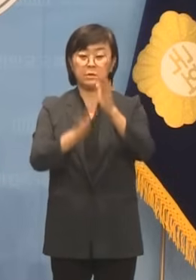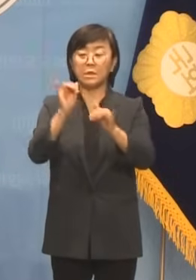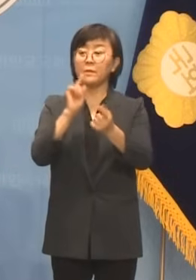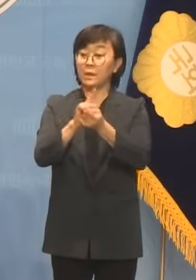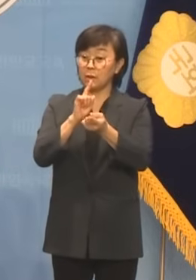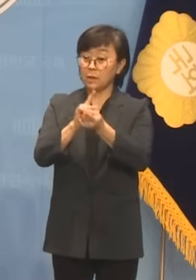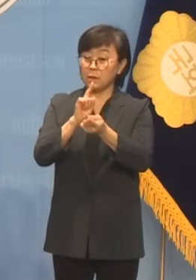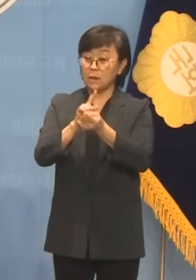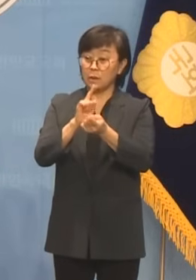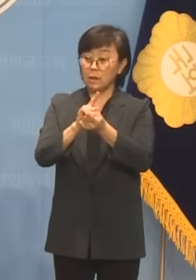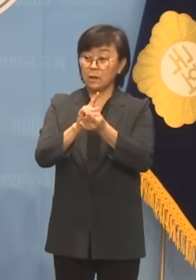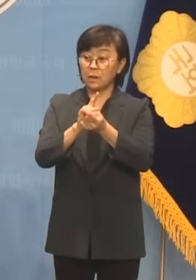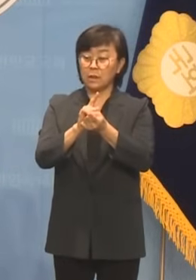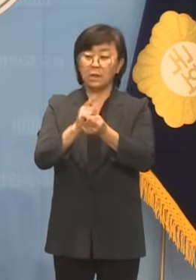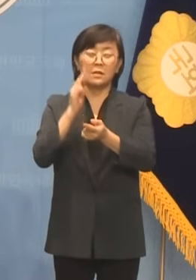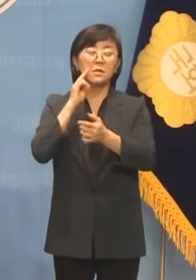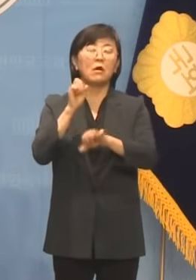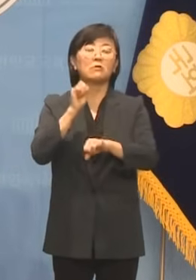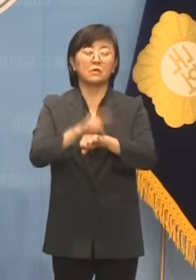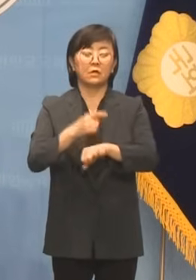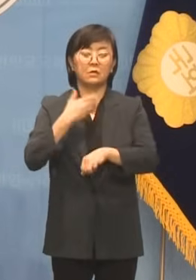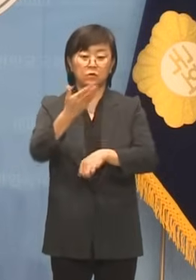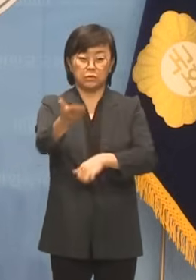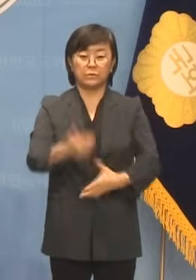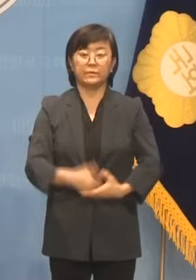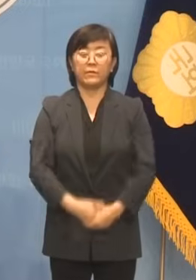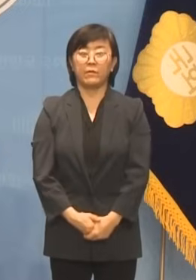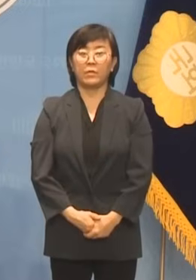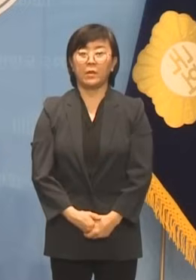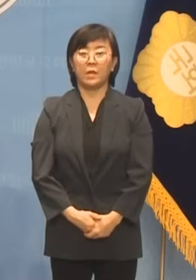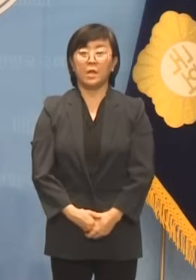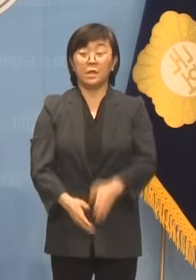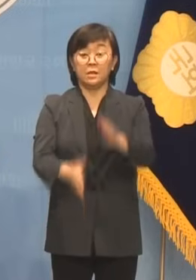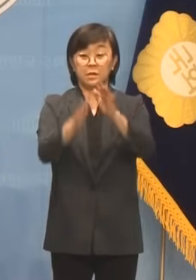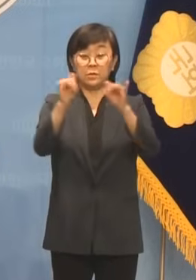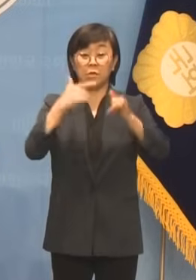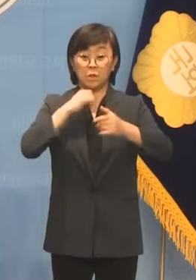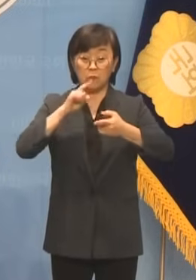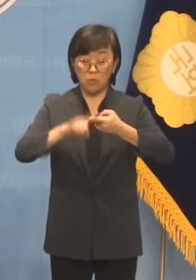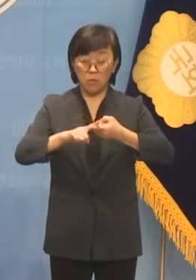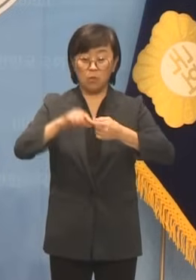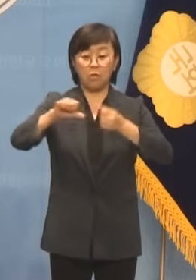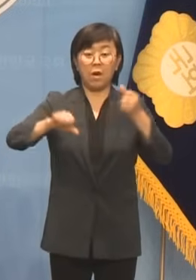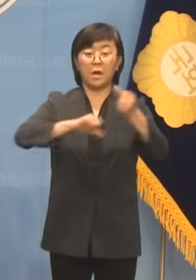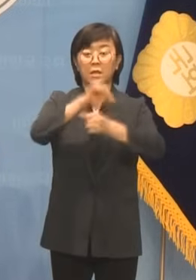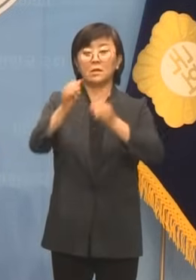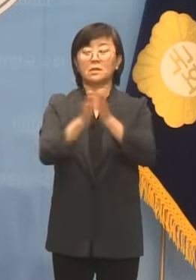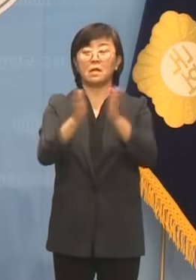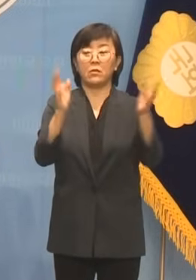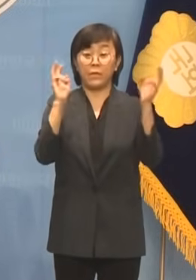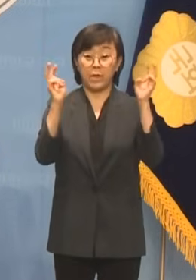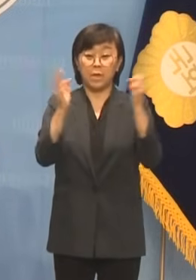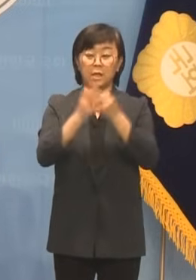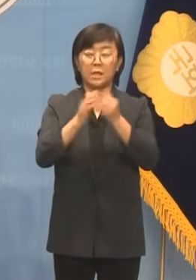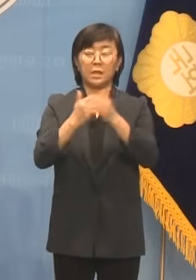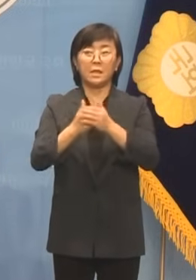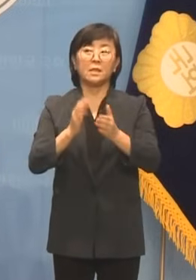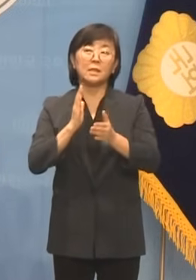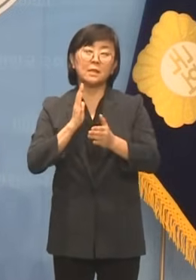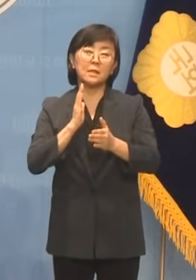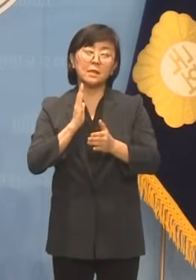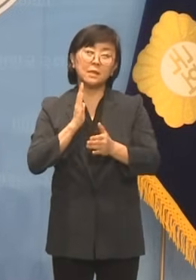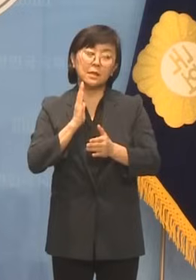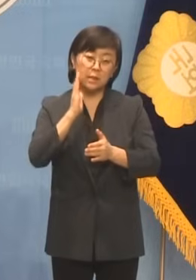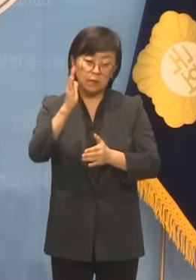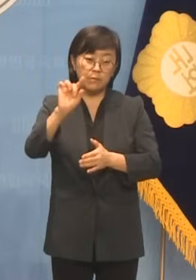만나 심각성을 알려왔습니다. 이러한 시민들의 열망을 모아 환경 스타트업을 키우는 그린100